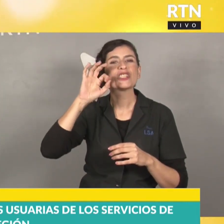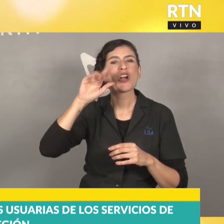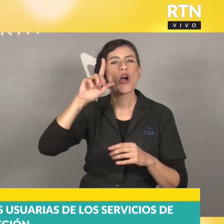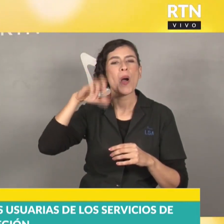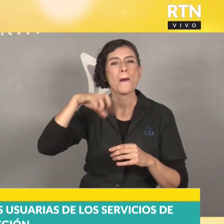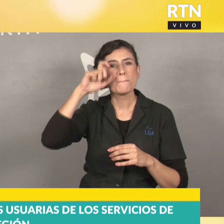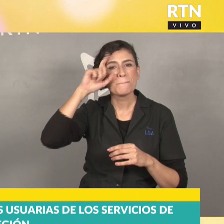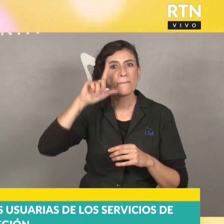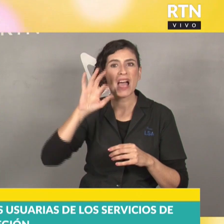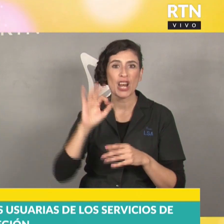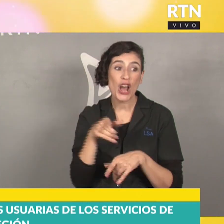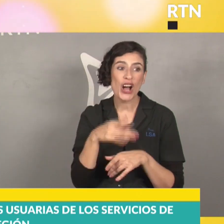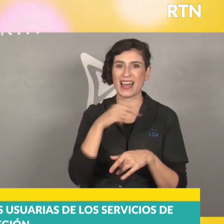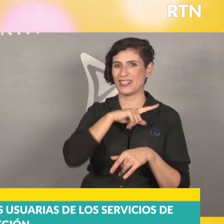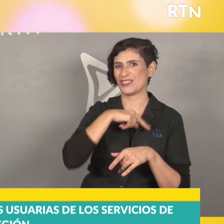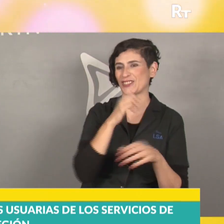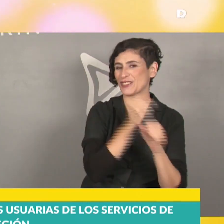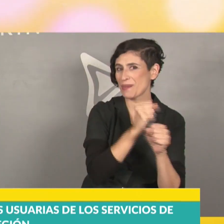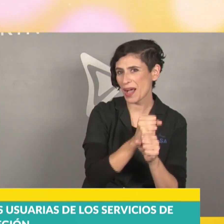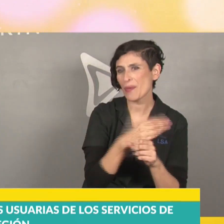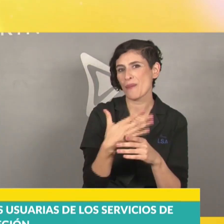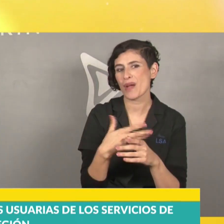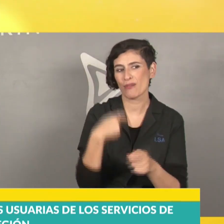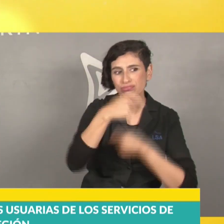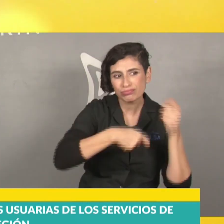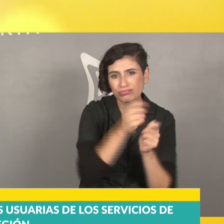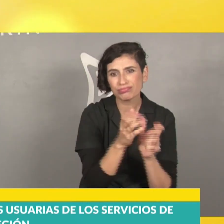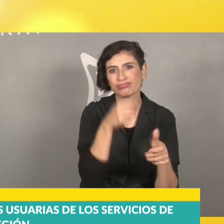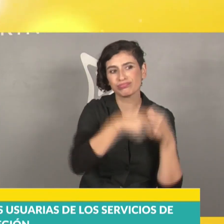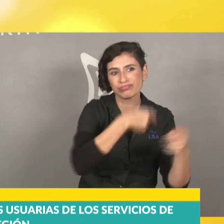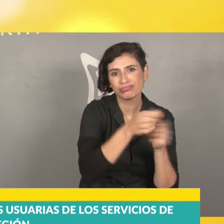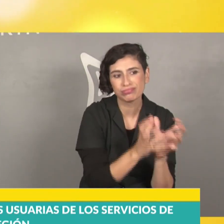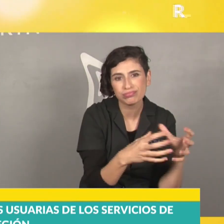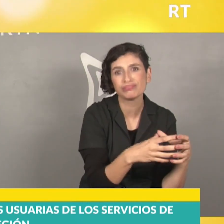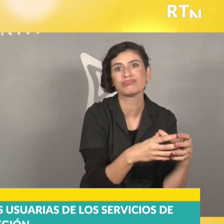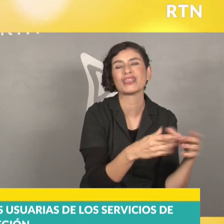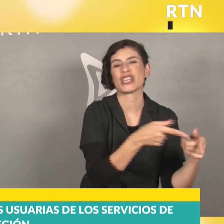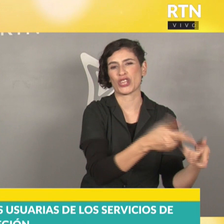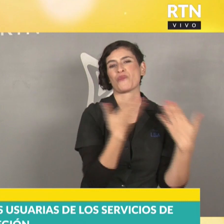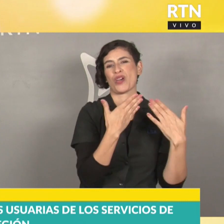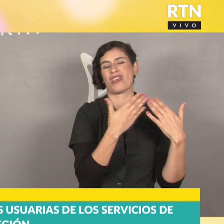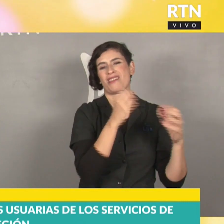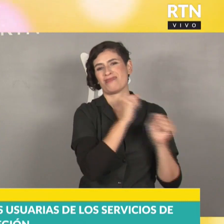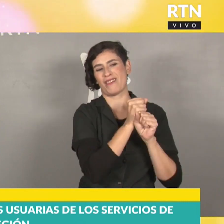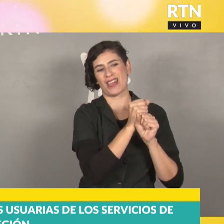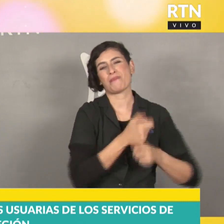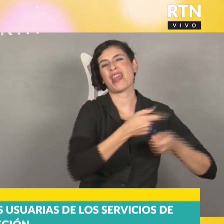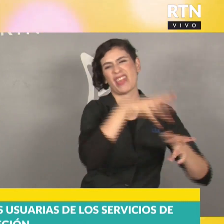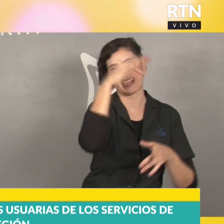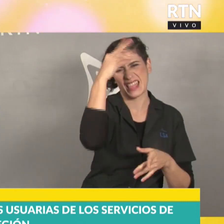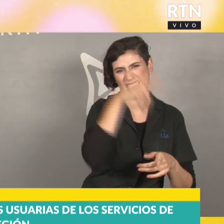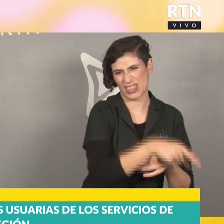podemos trabajar todo el mes. Ah, mirá qué bueno. Y bueno, este domingo en la Bodega. En la Casa de la Bodega. En la Casa de la Bodega. Sí, y